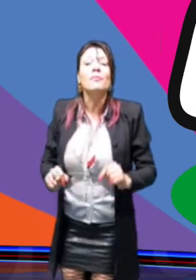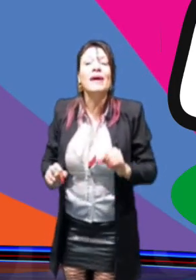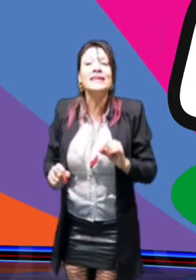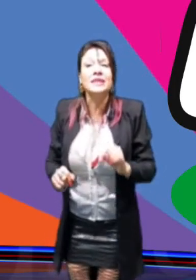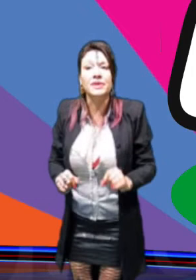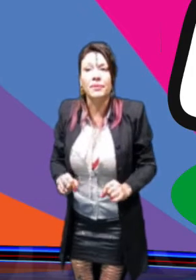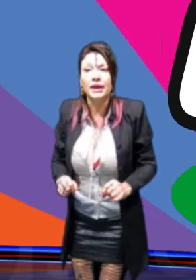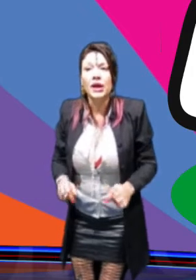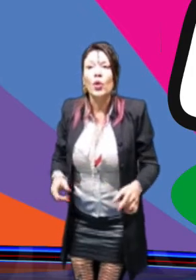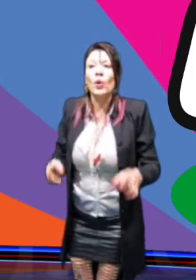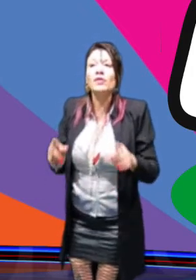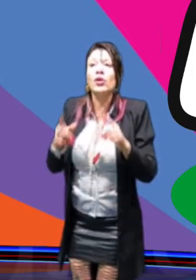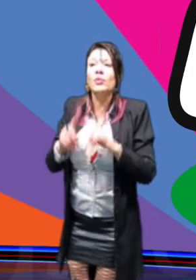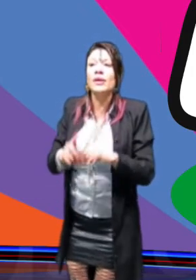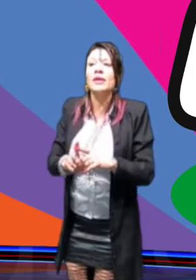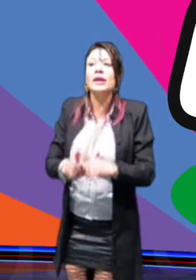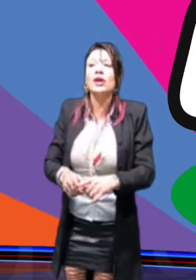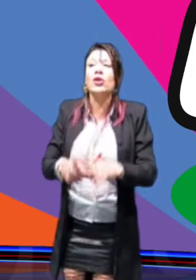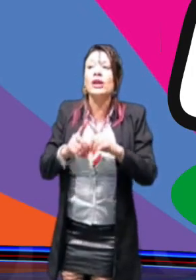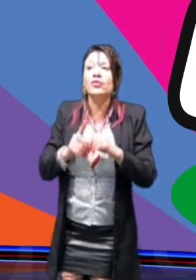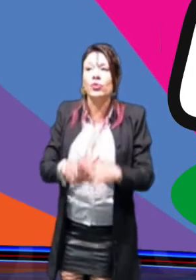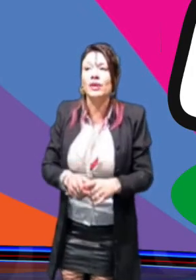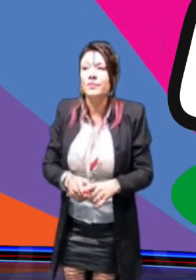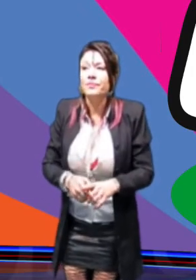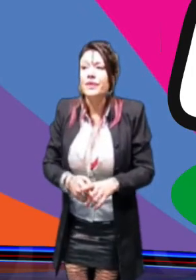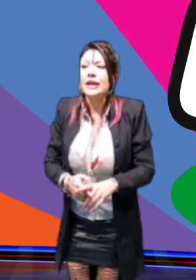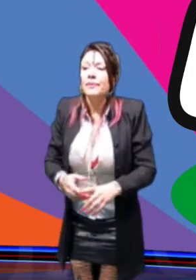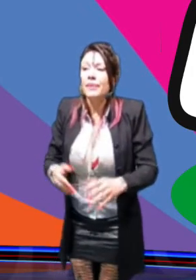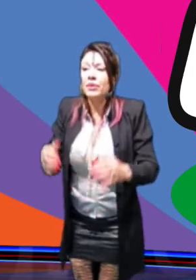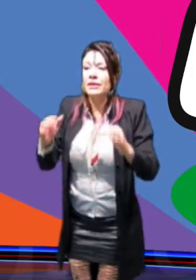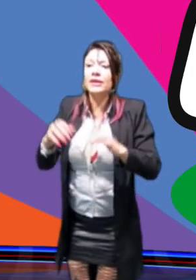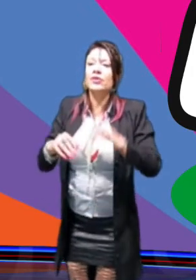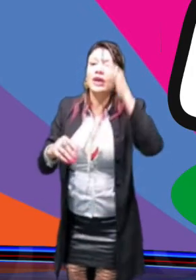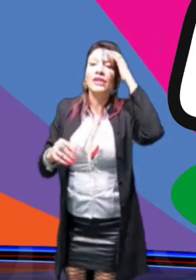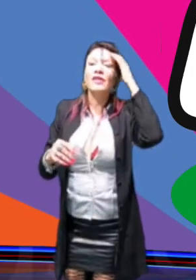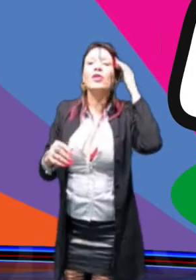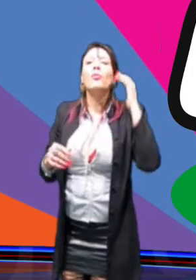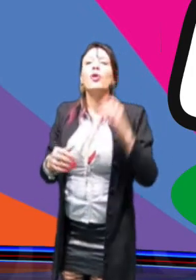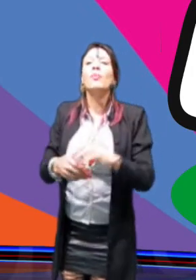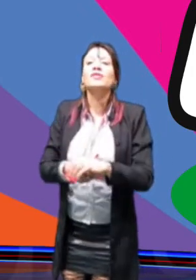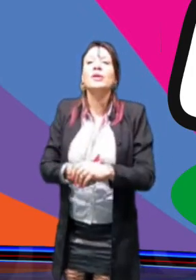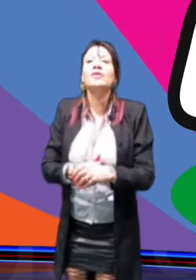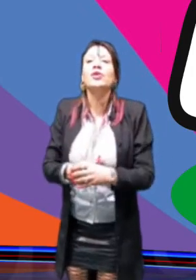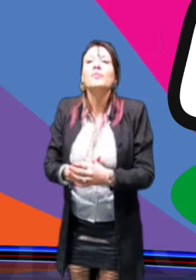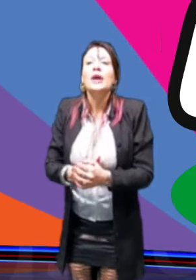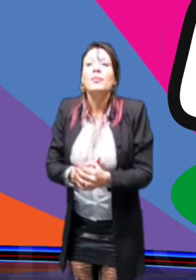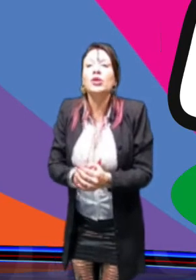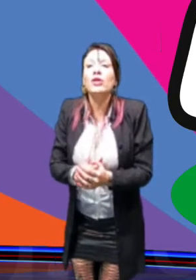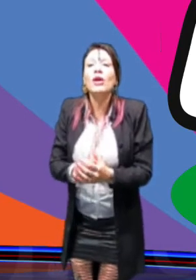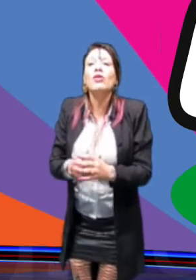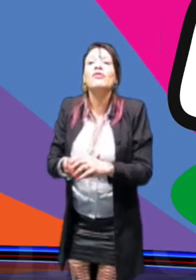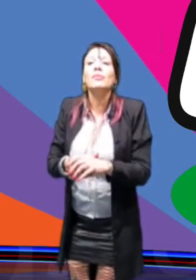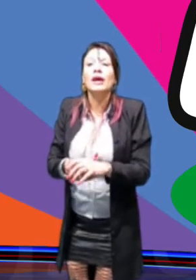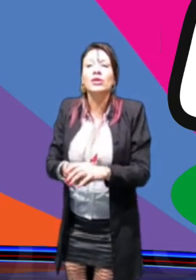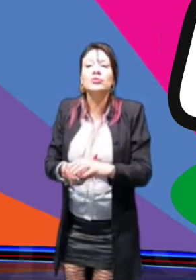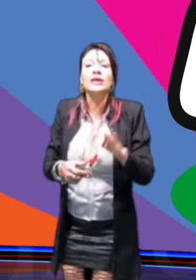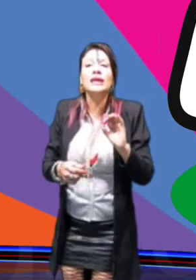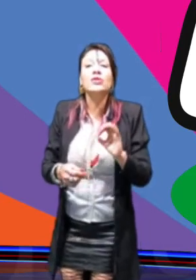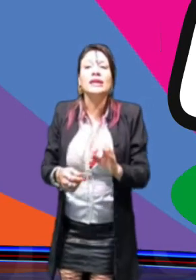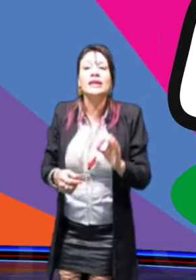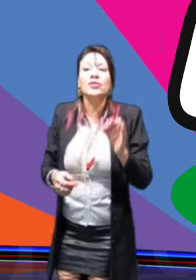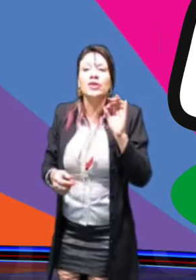para septiembre. ¿Cuánto cobra el mes que viene con las subas? Vamos a hablar entonces, a referirnos un poco más sobre esto, porque lo han confirmado. Es un